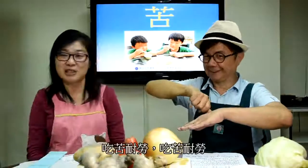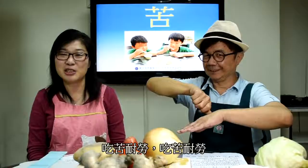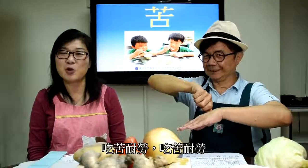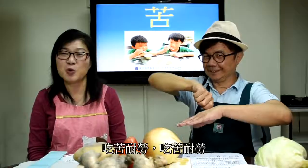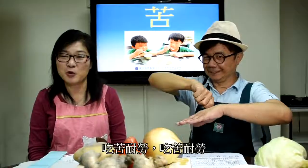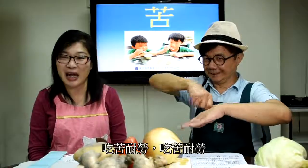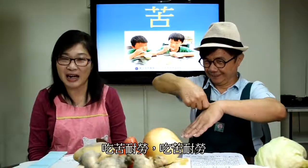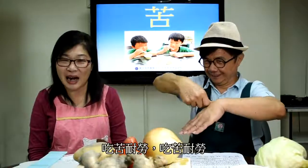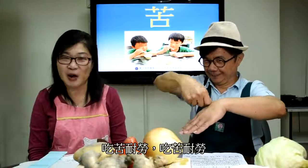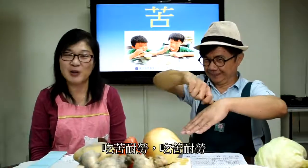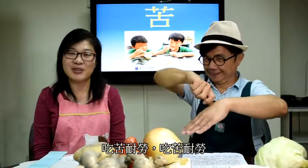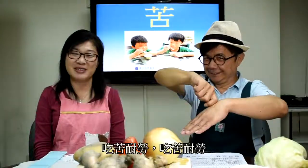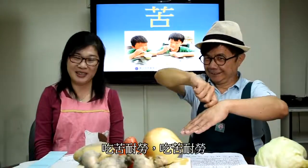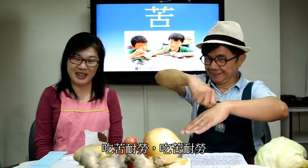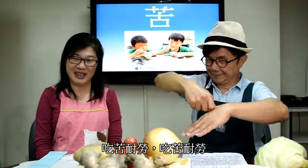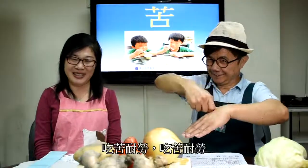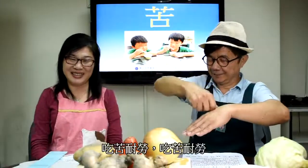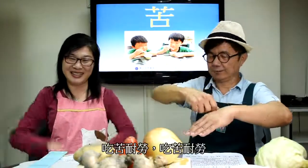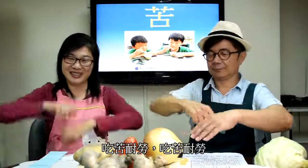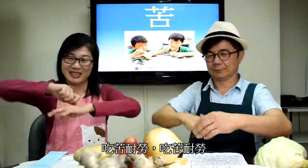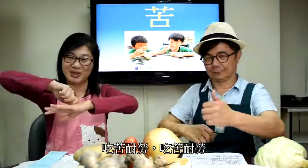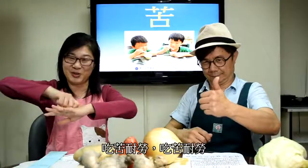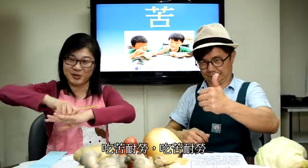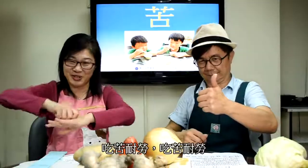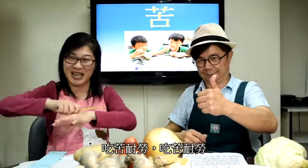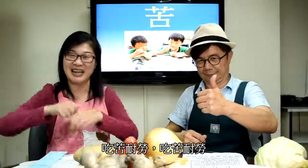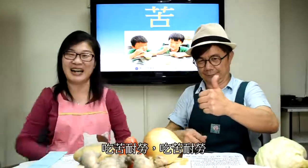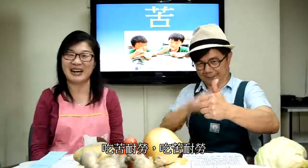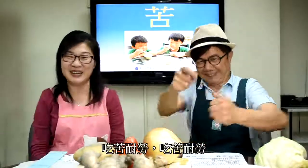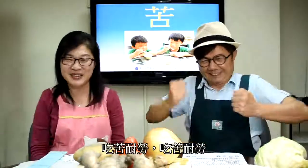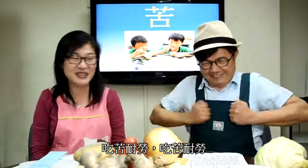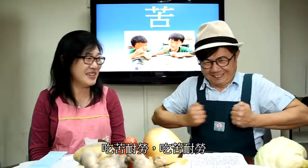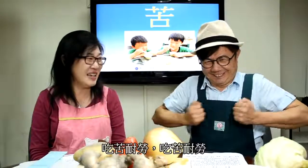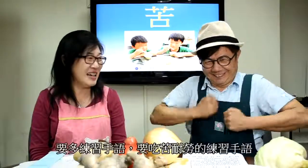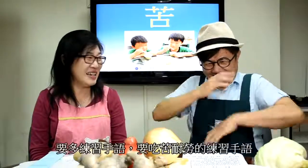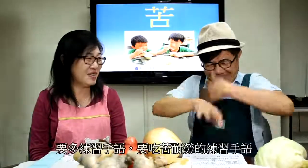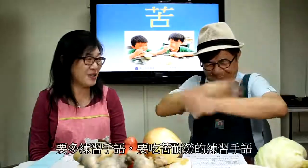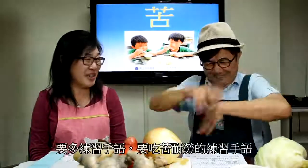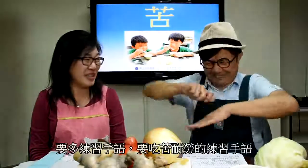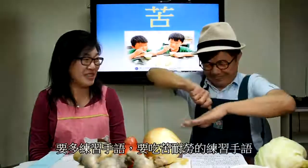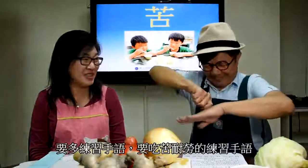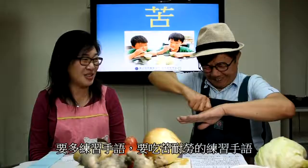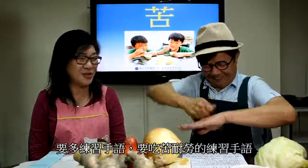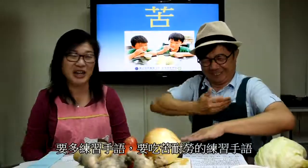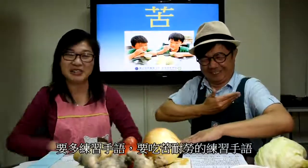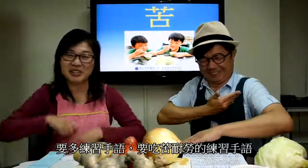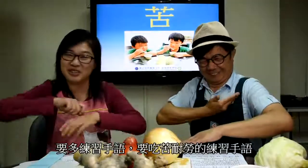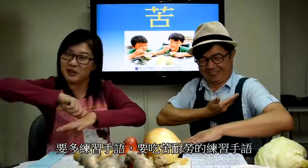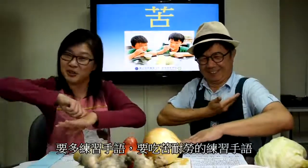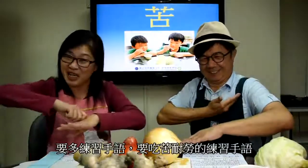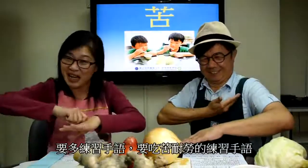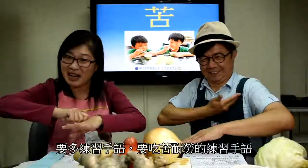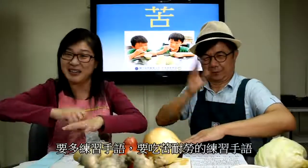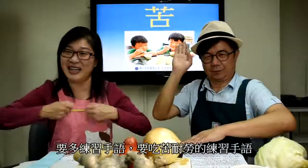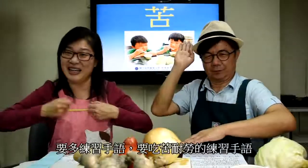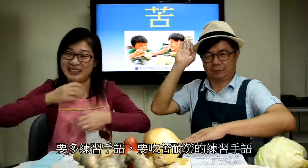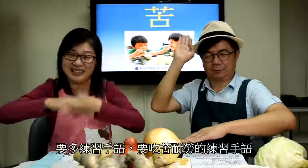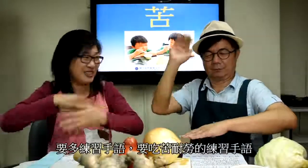苦耐劳，对，吃苦耐劳。要多练习手语，要吃苦耐劳的练习手